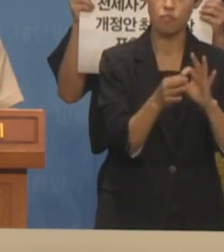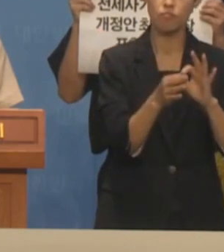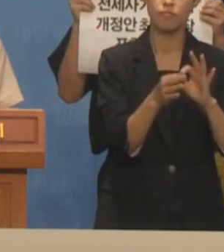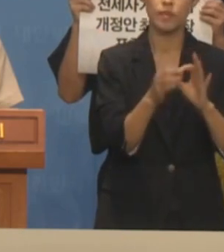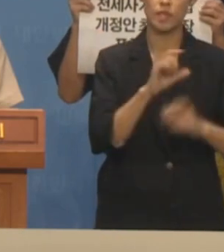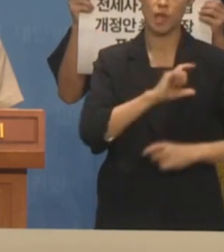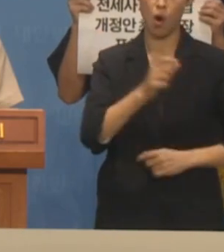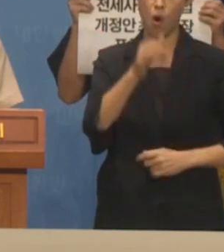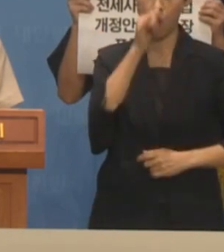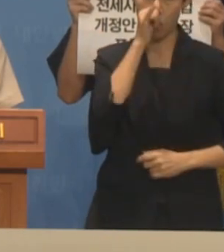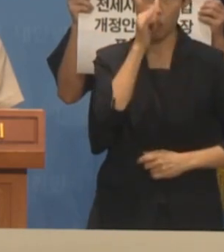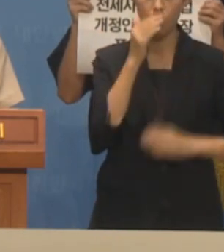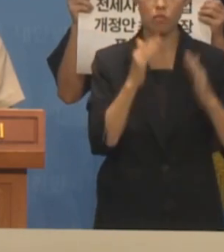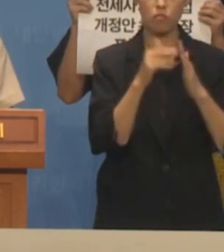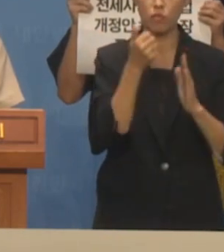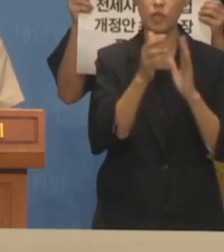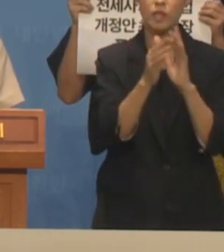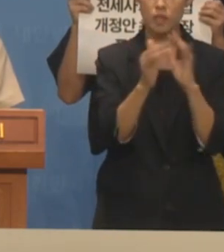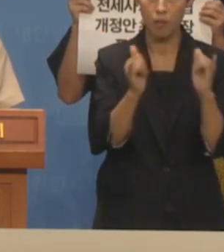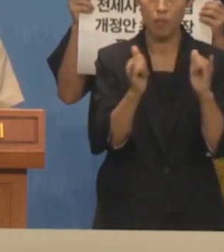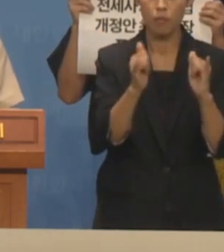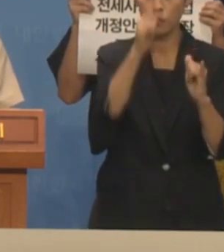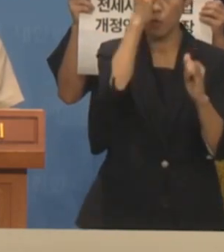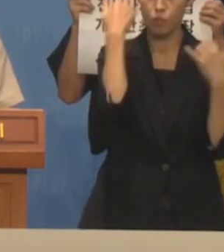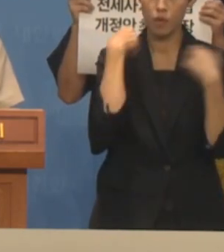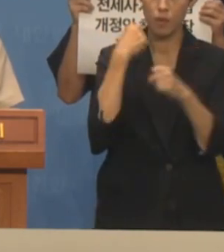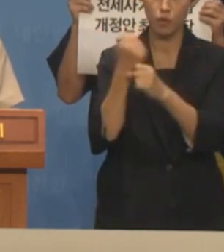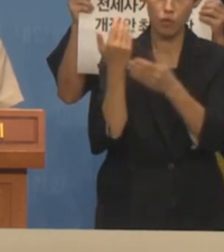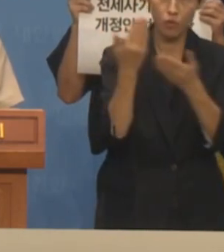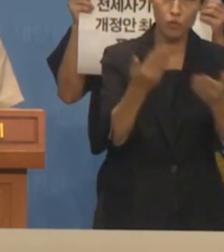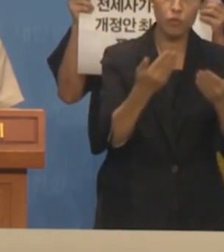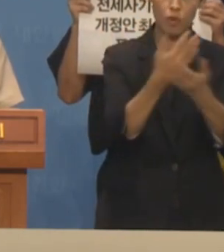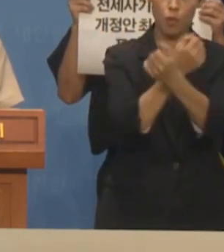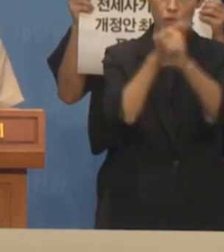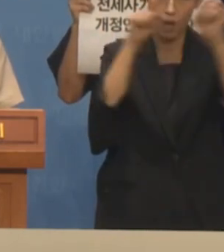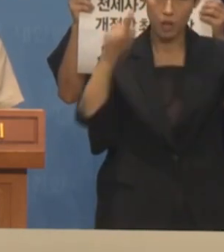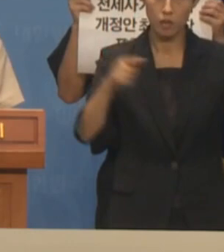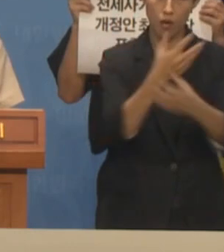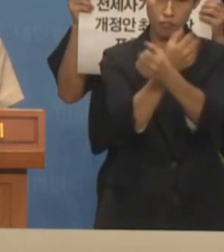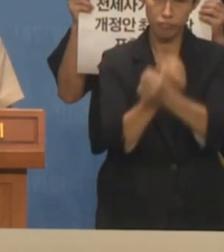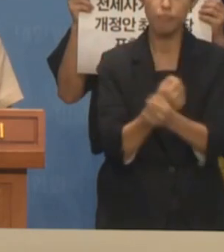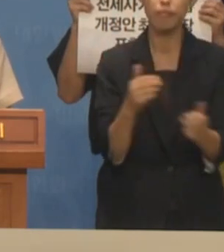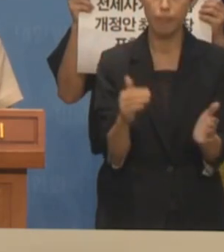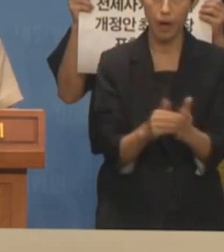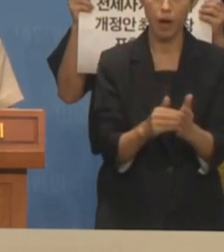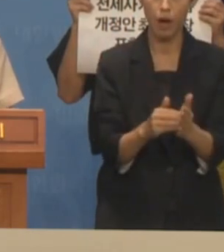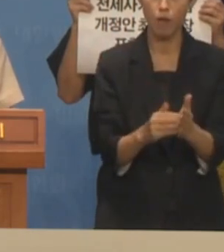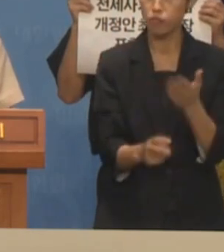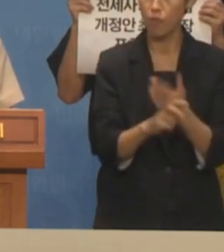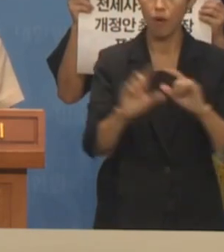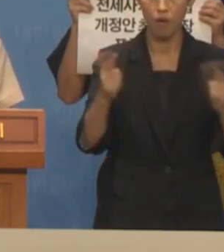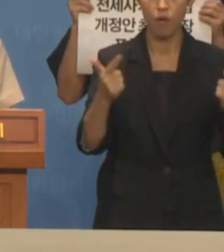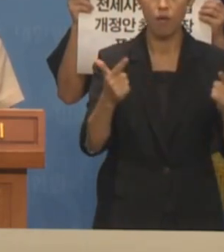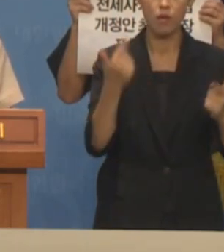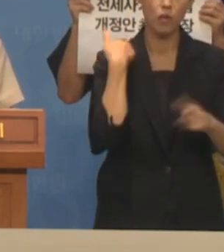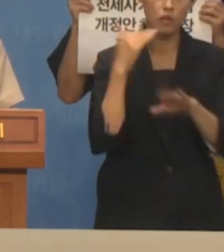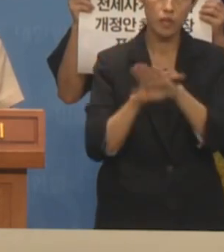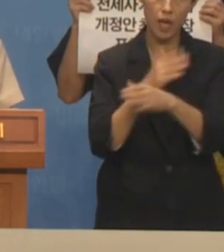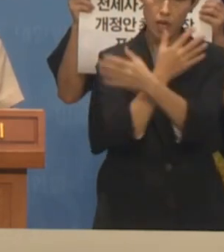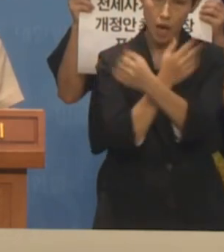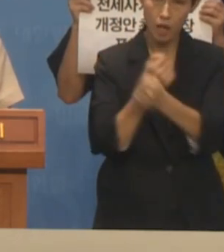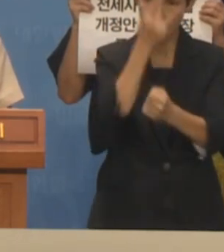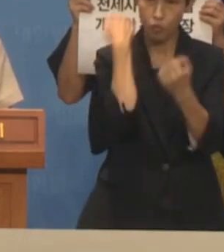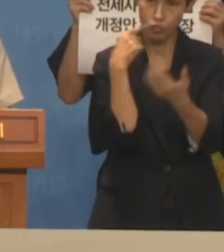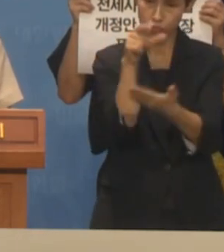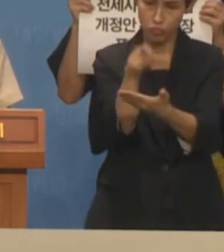자격증을 갖춘 공인중개사와 정부에서 작성해준 표준 계약서로 계약을 진행하였습니다. 전세 계약의 대부분을 정부가 개입을